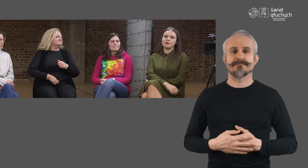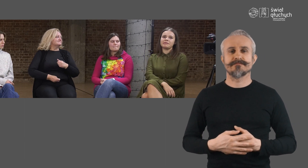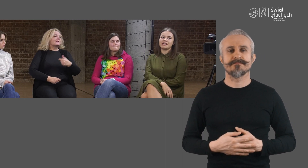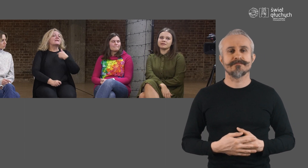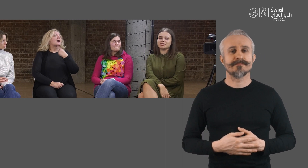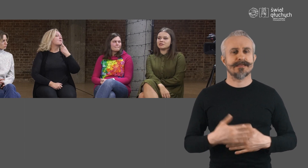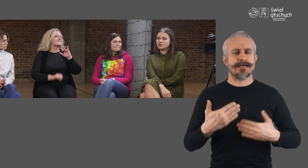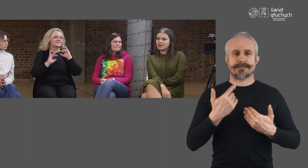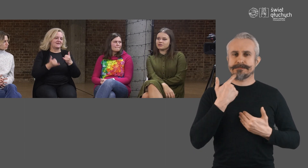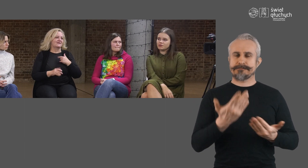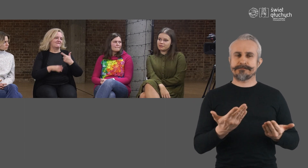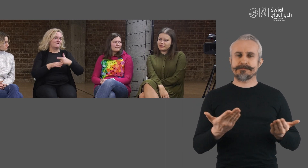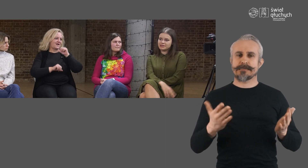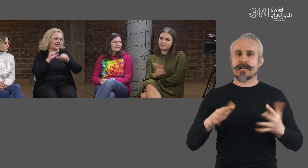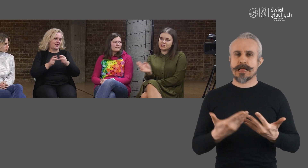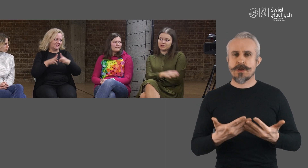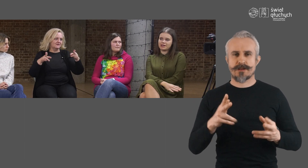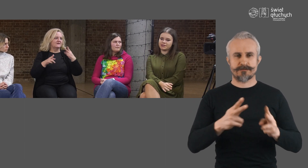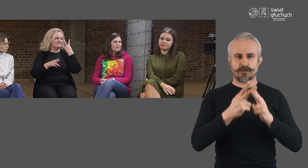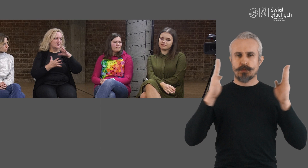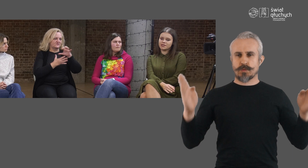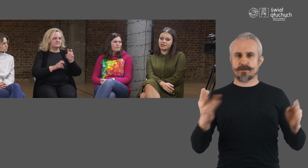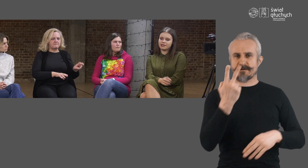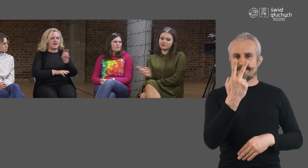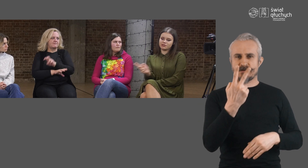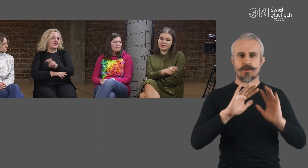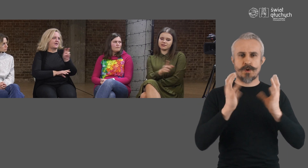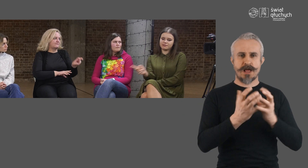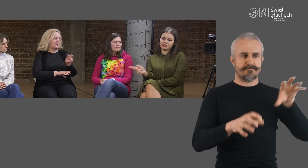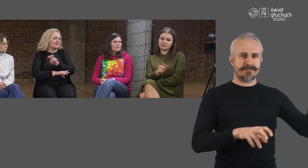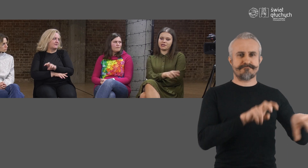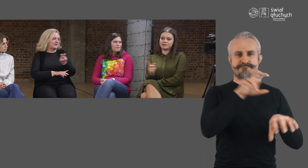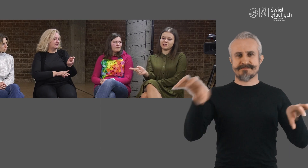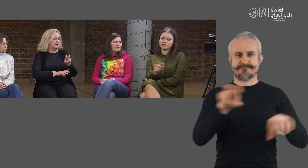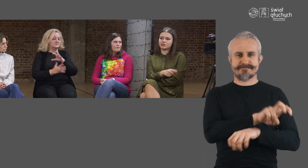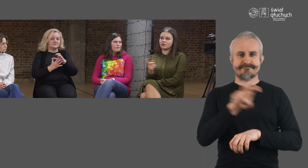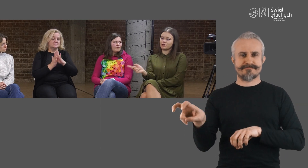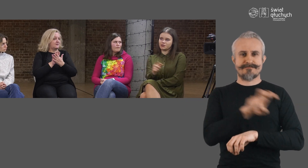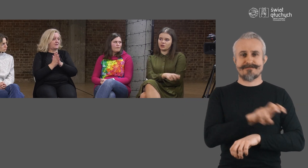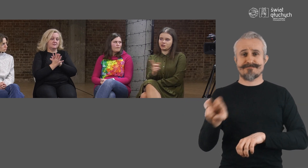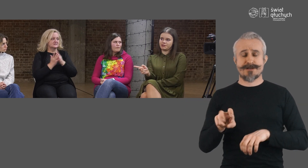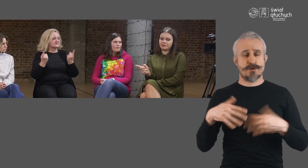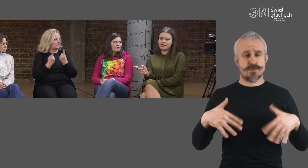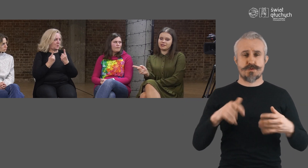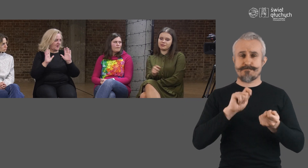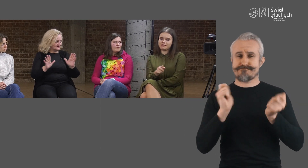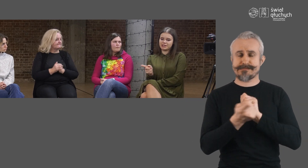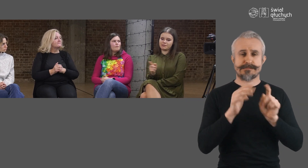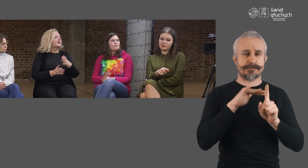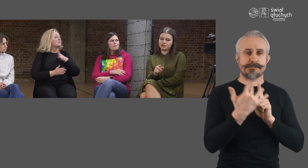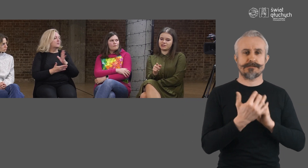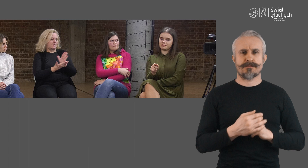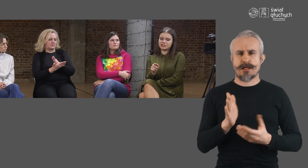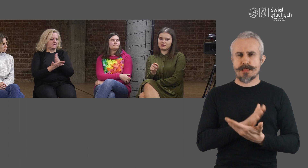To ja powiem tak, przez 20 lat żyłam pomiędzy dwoma światami i ten świat się zmieniał w zależności od okoliczności. I byłam